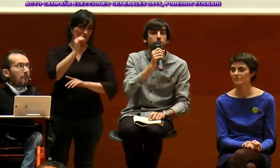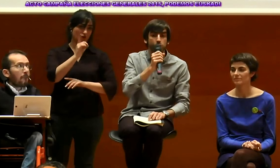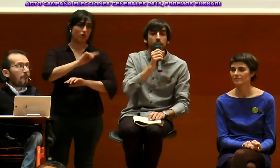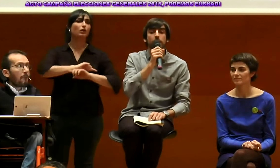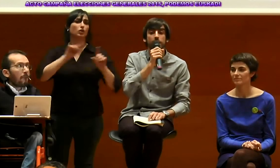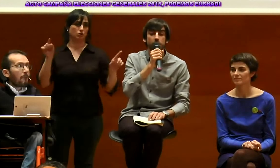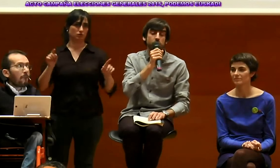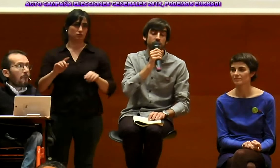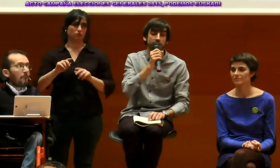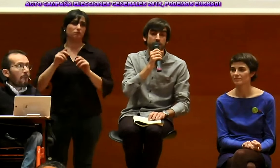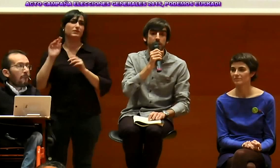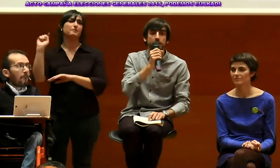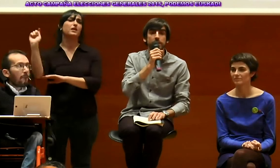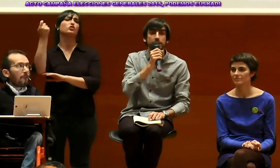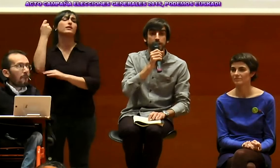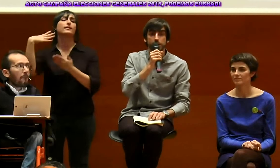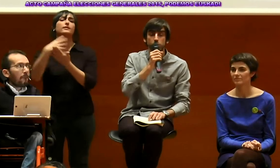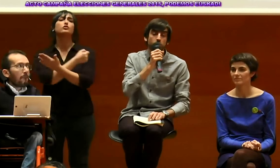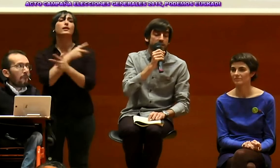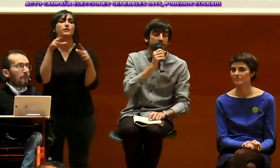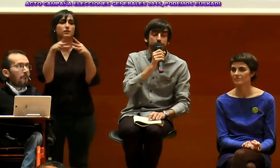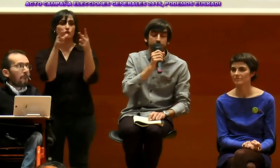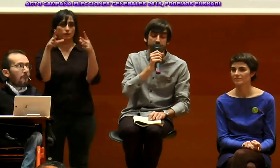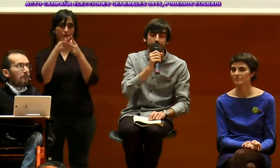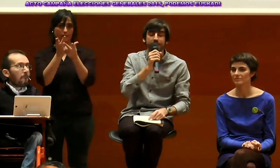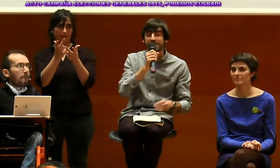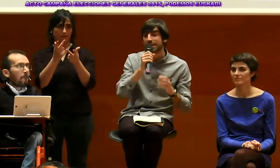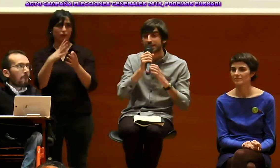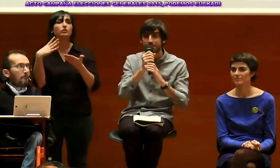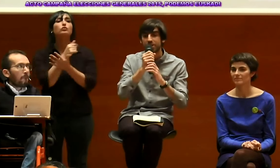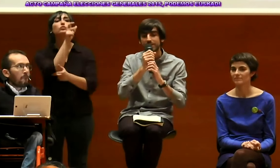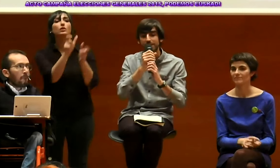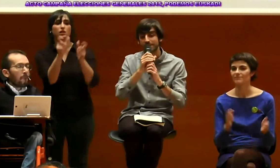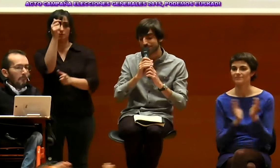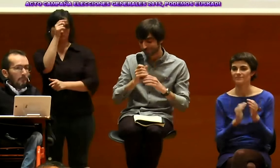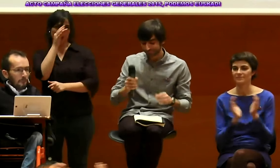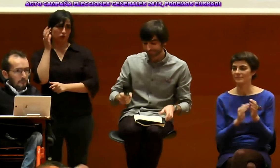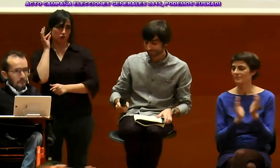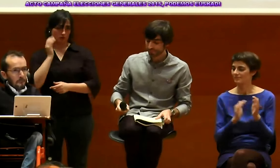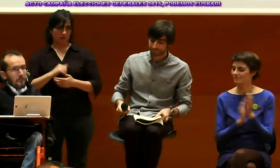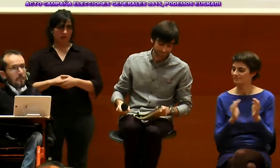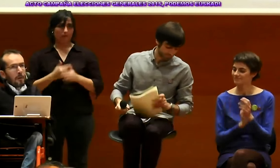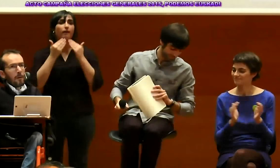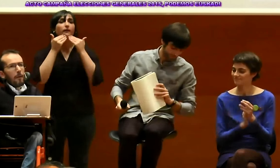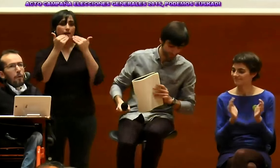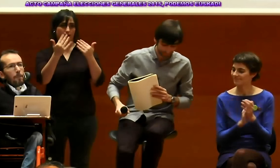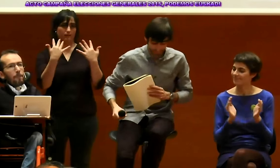una victoria de toda la sociedad y de todas las personas. Es que ricas, muchísimas gracias.